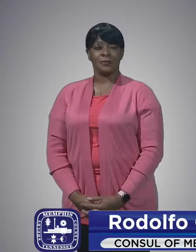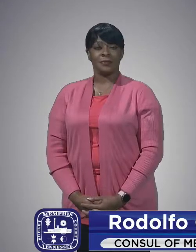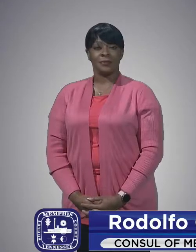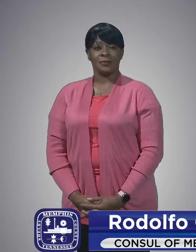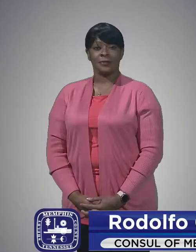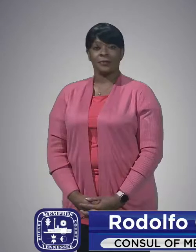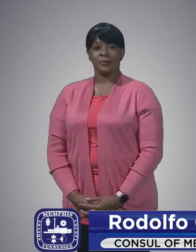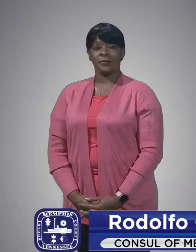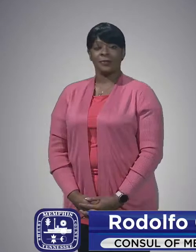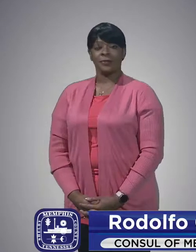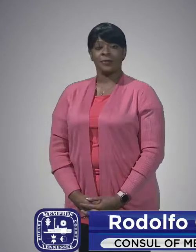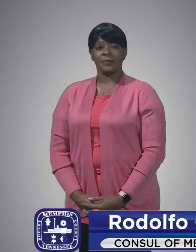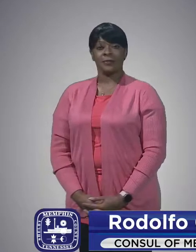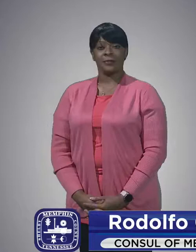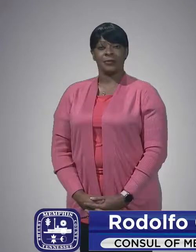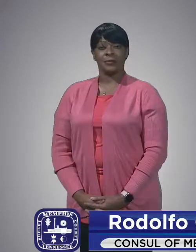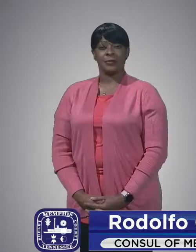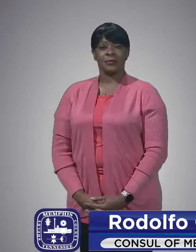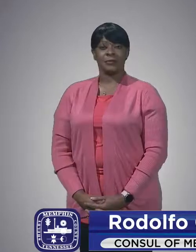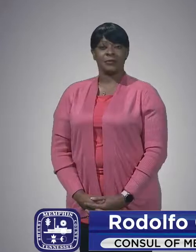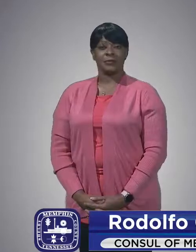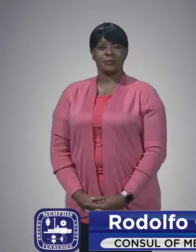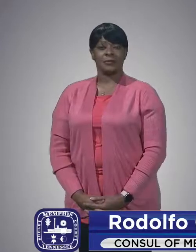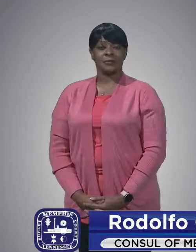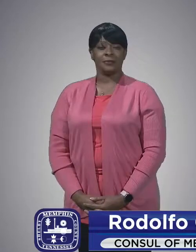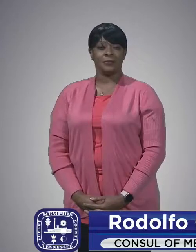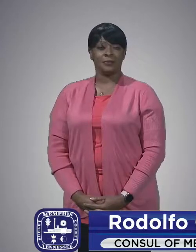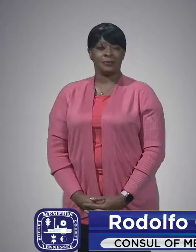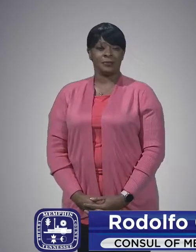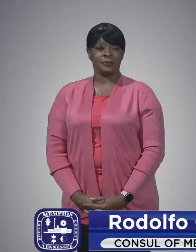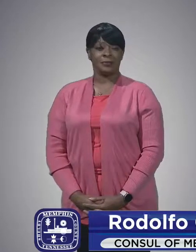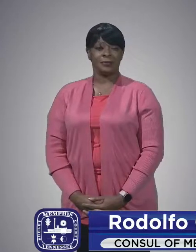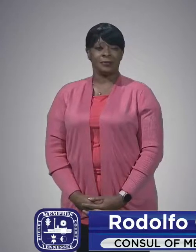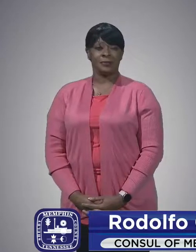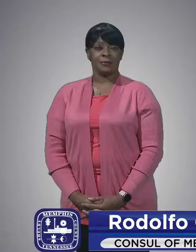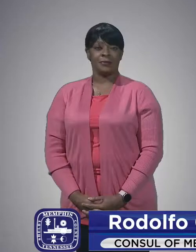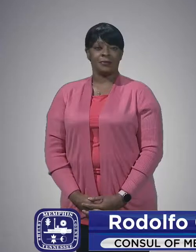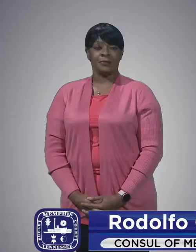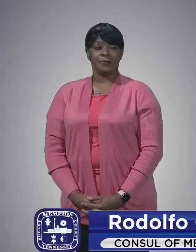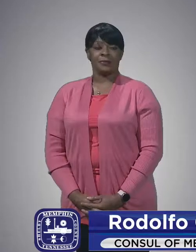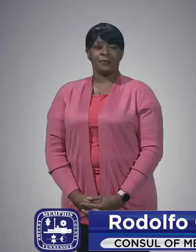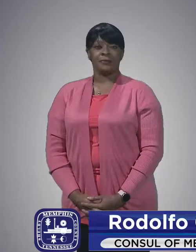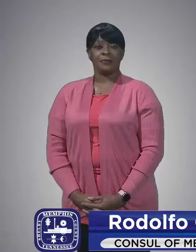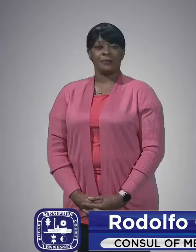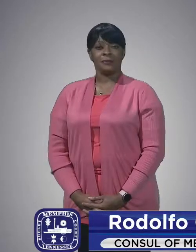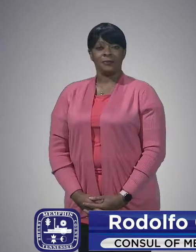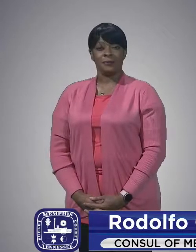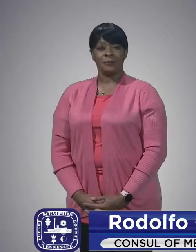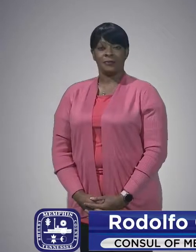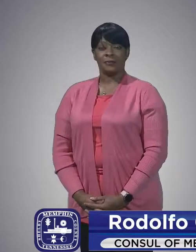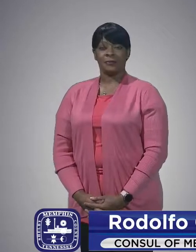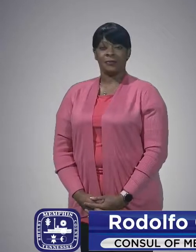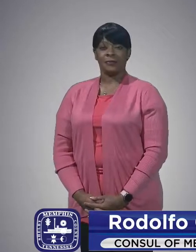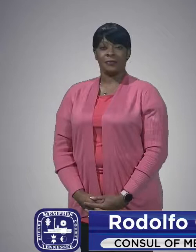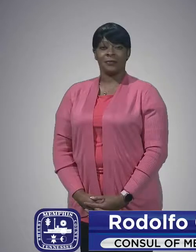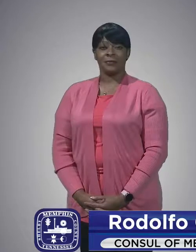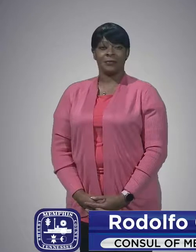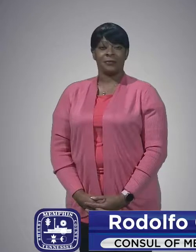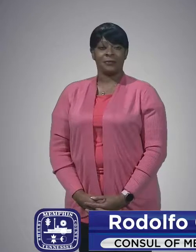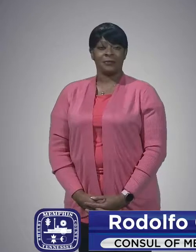por lo tanto, si ustedes deciden ir a vacunarse, nadie les va a preguntar sobre su estatus